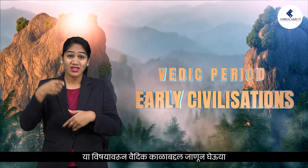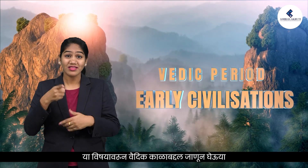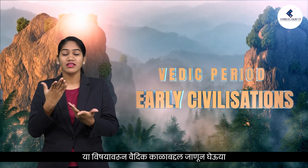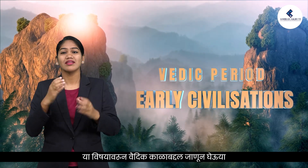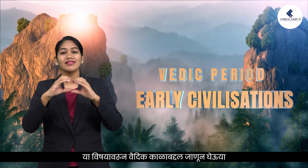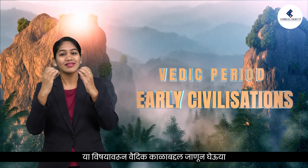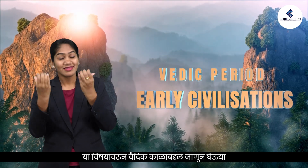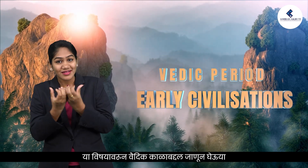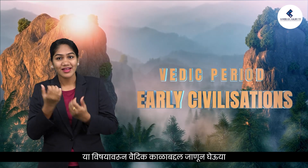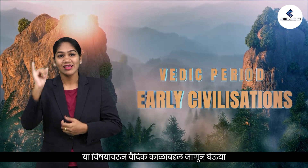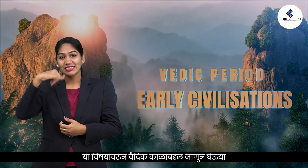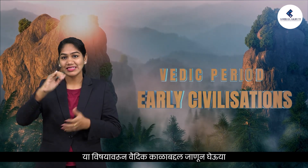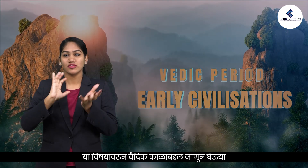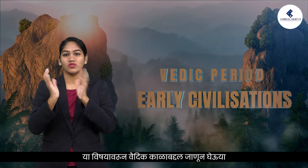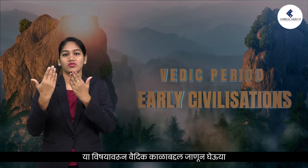जाणून घेऊया.